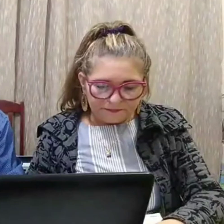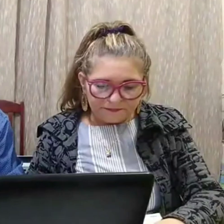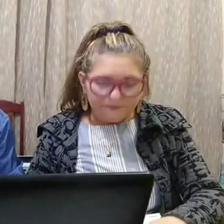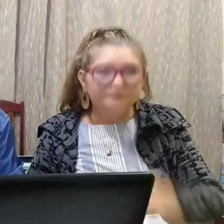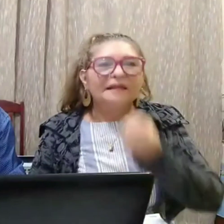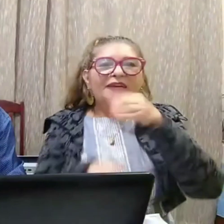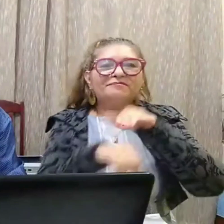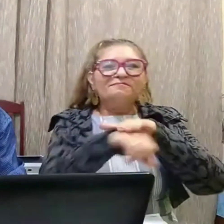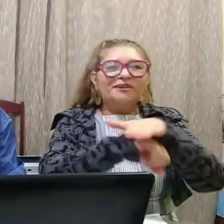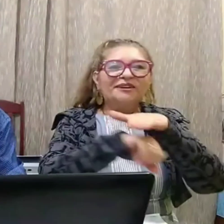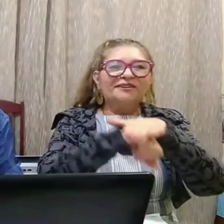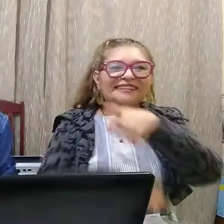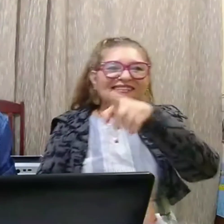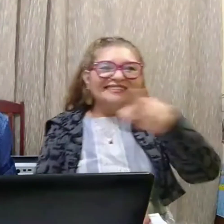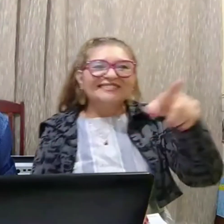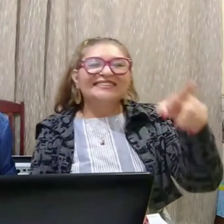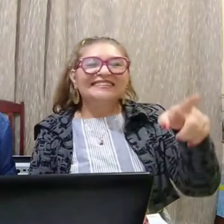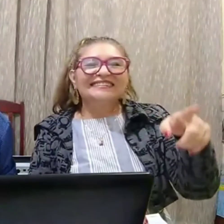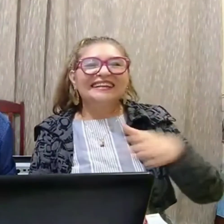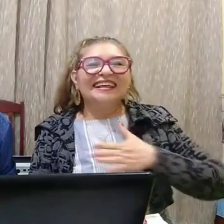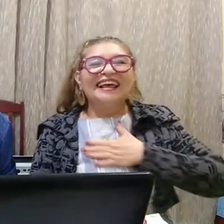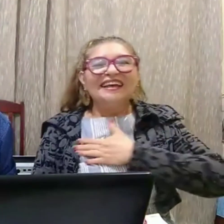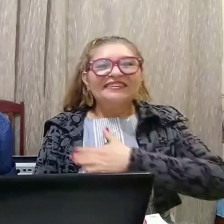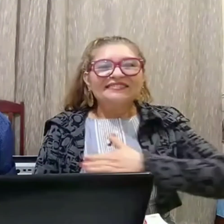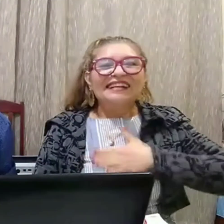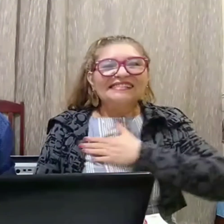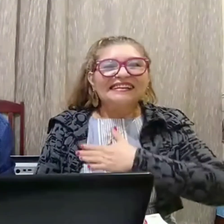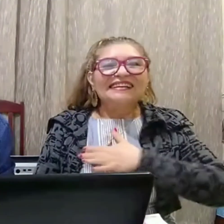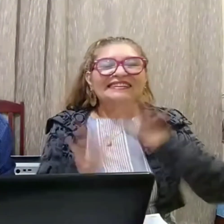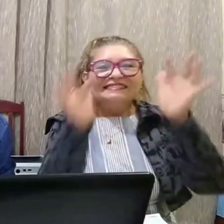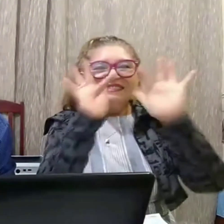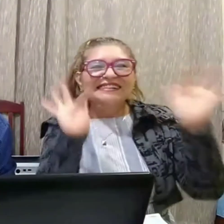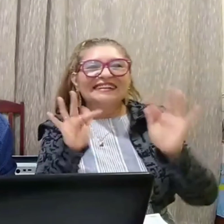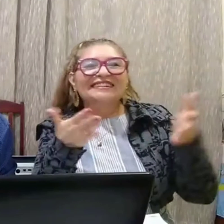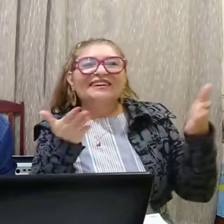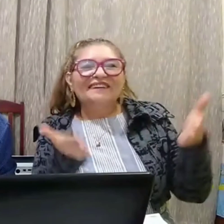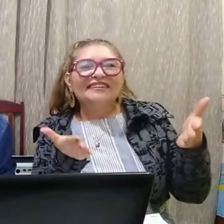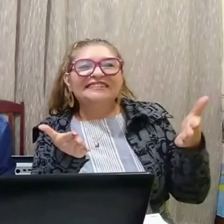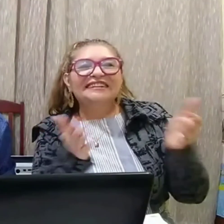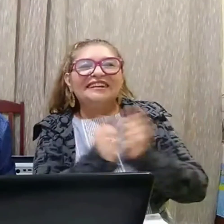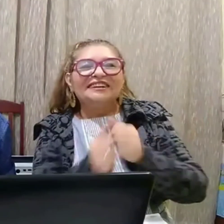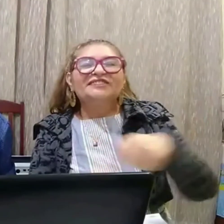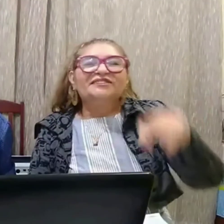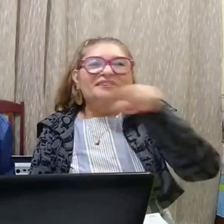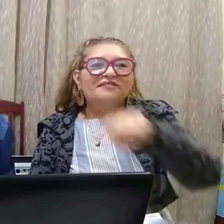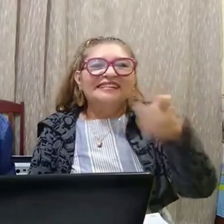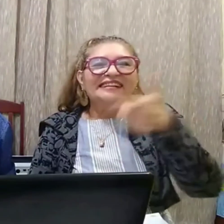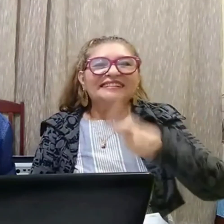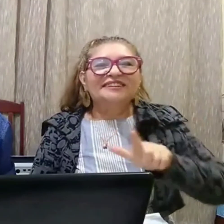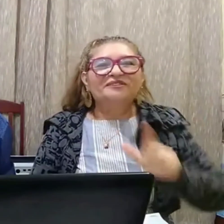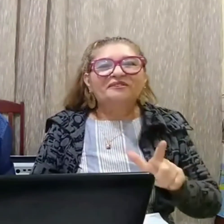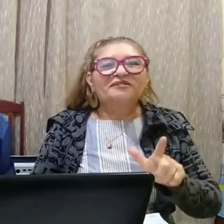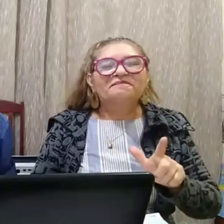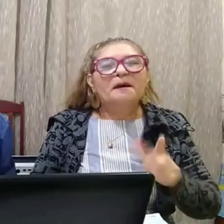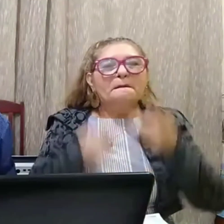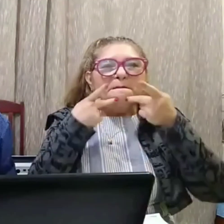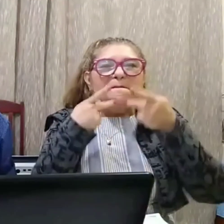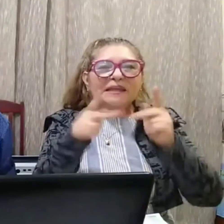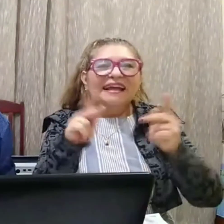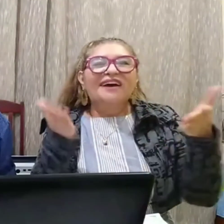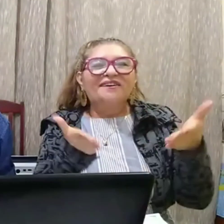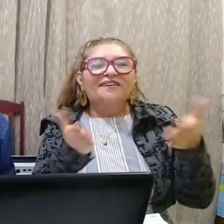Boa noite, amados irmãos e amigos. É um grande prazer e privilégio estar novamente com vocês para trazer a palavra de Deus